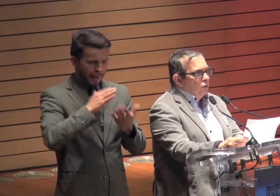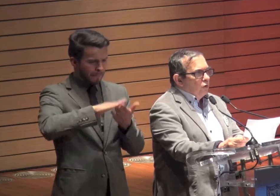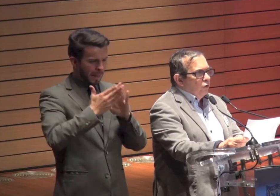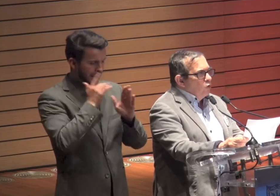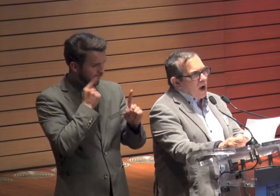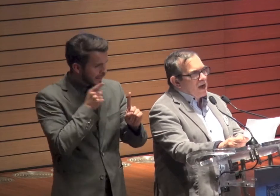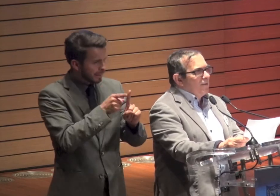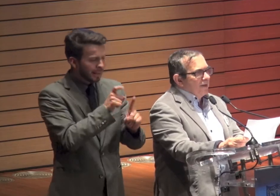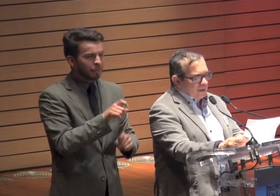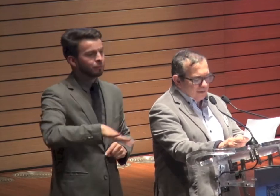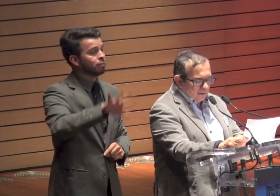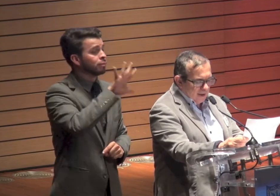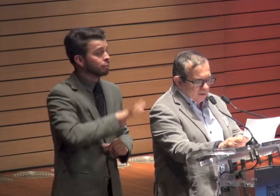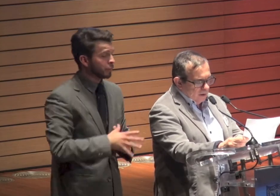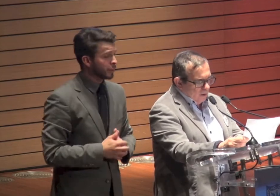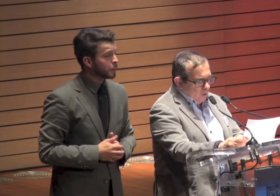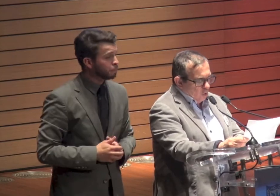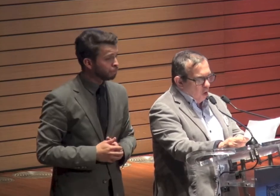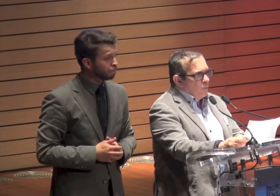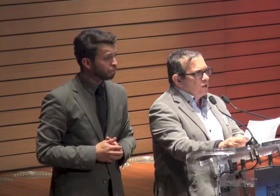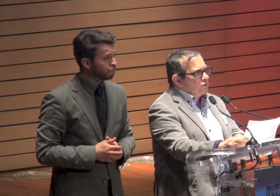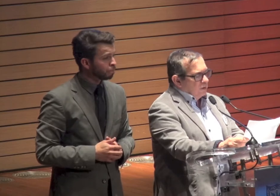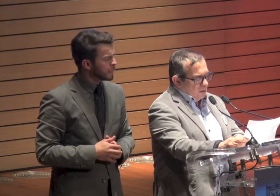Uno no acaba de entender